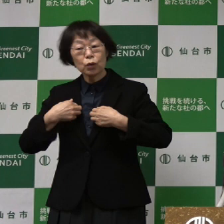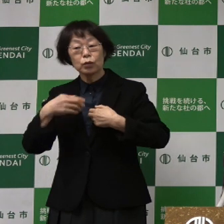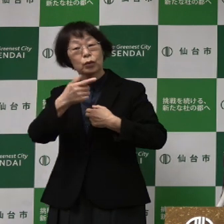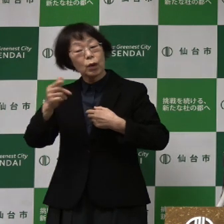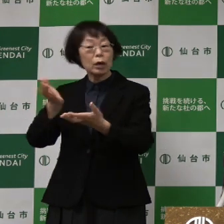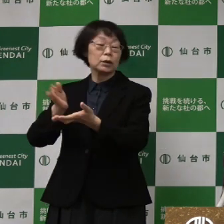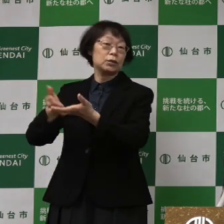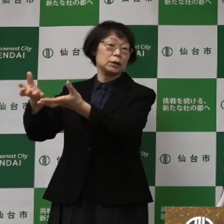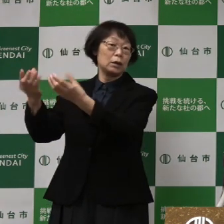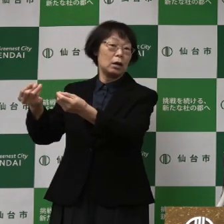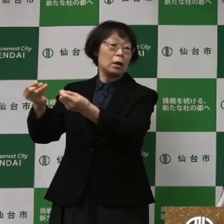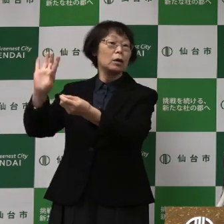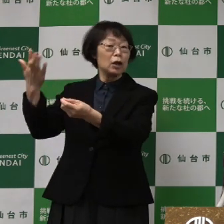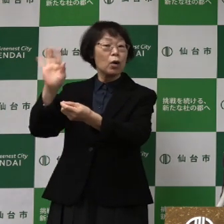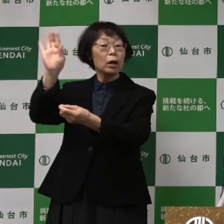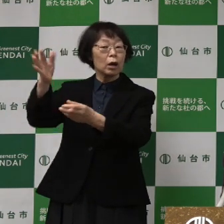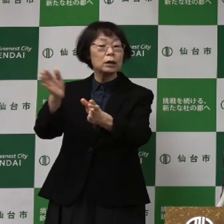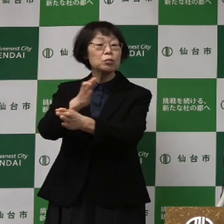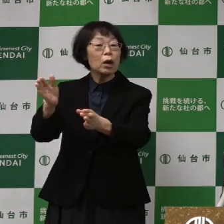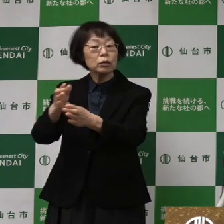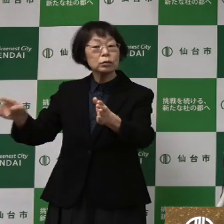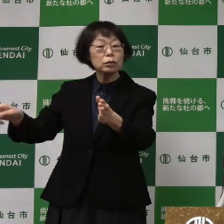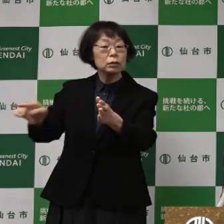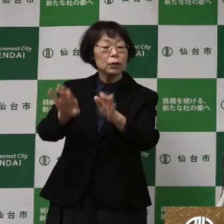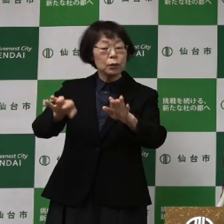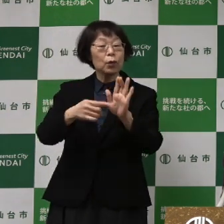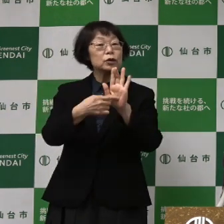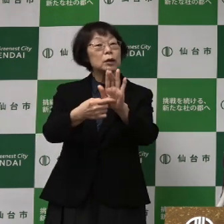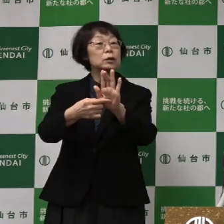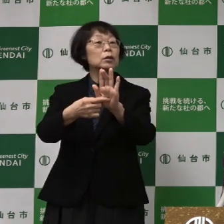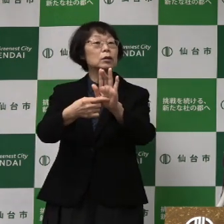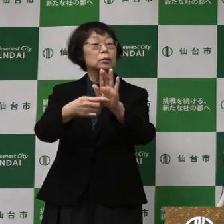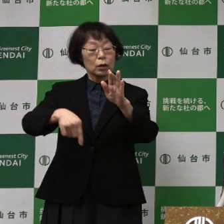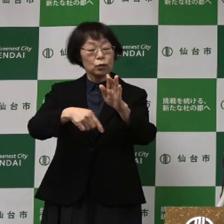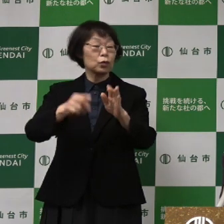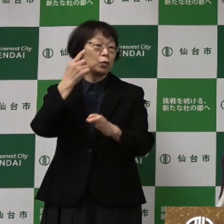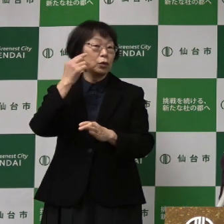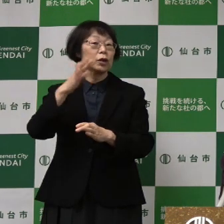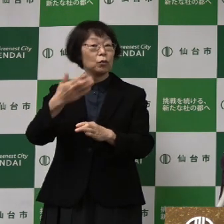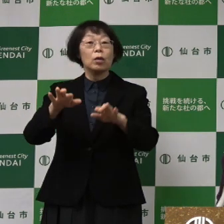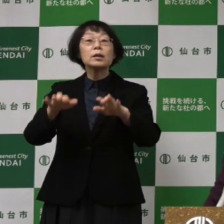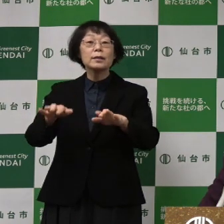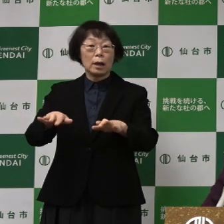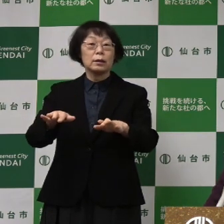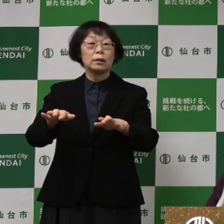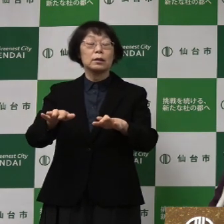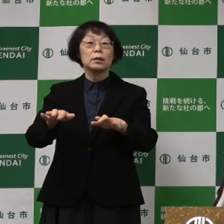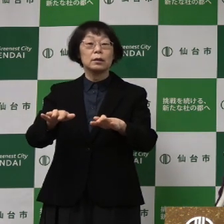しばらく経っていて、今日お示しいただいたような状況になっているということだと思うんですけれども、現在の